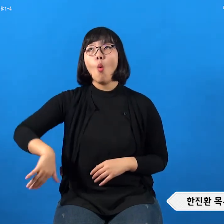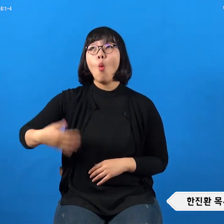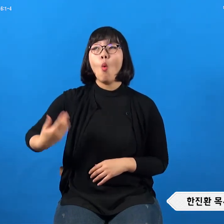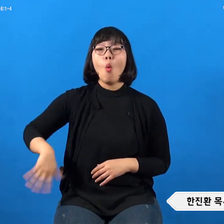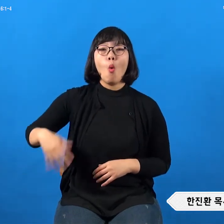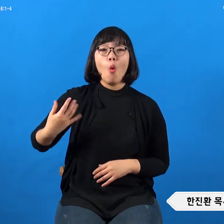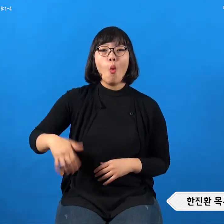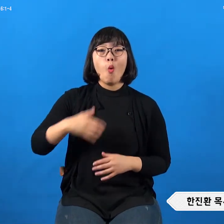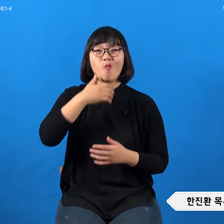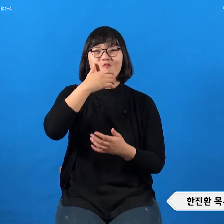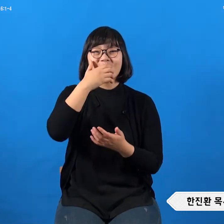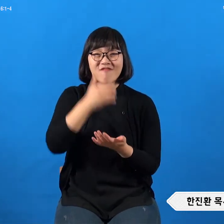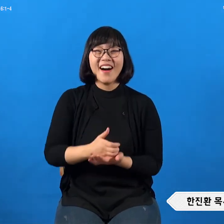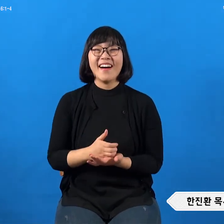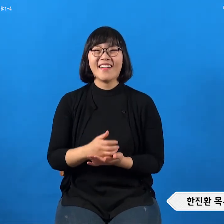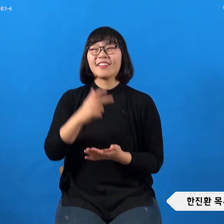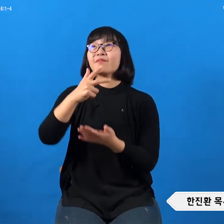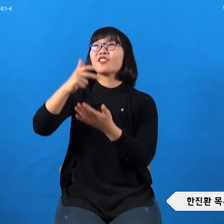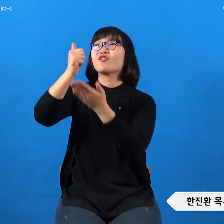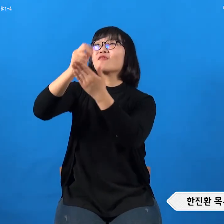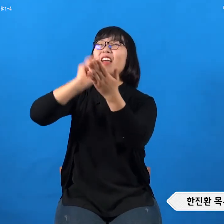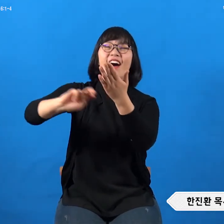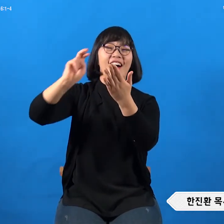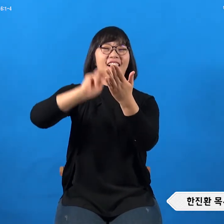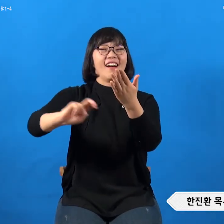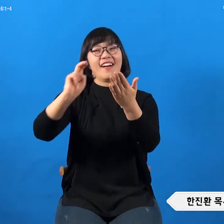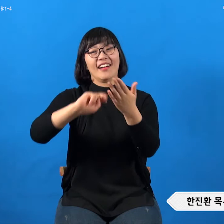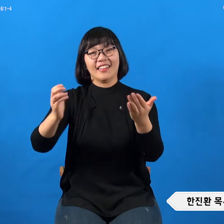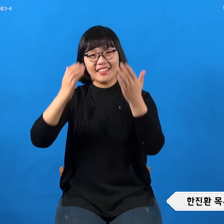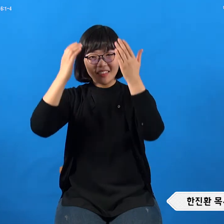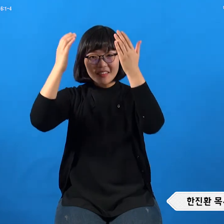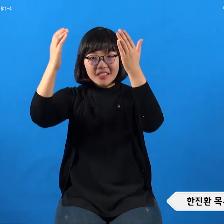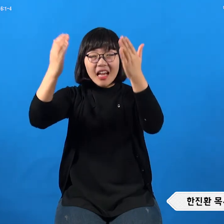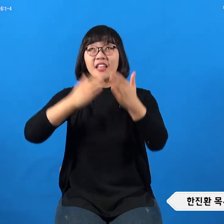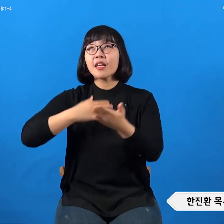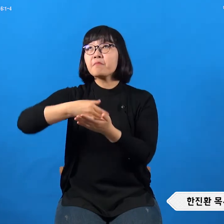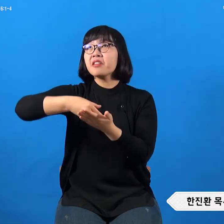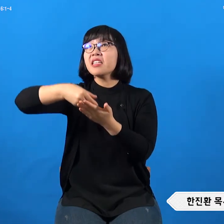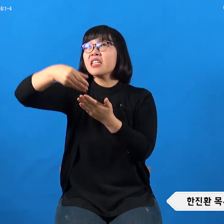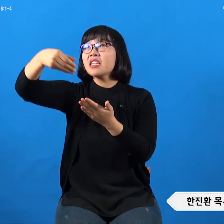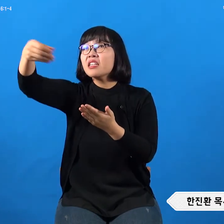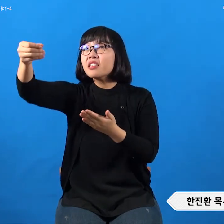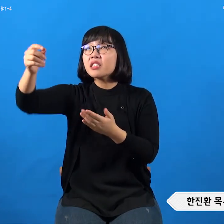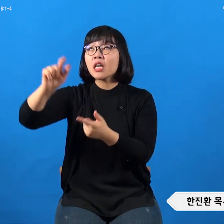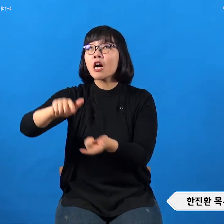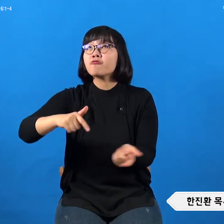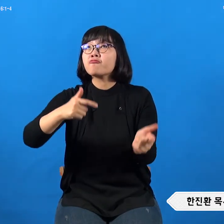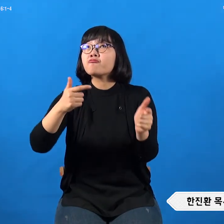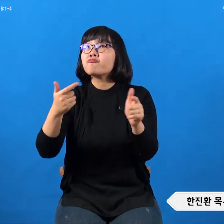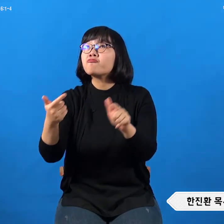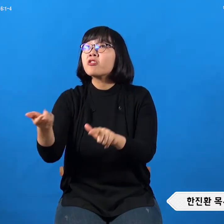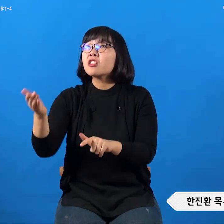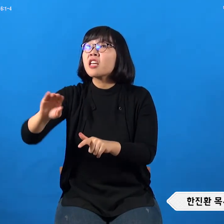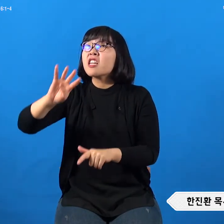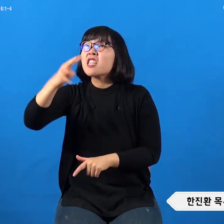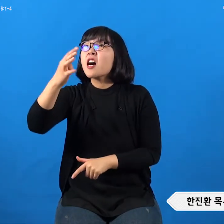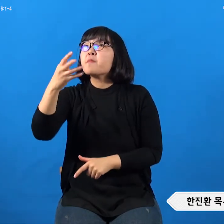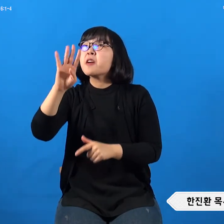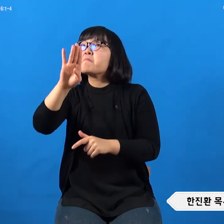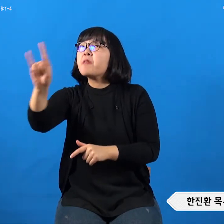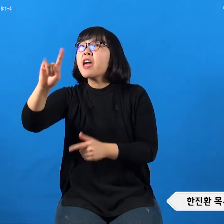가슴이 벅차서 주님을 찬양합니다. 투자한 지 12시간도 되기 전에 400%로